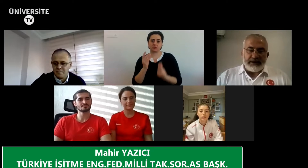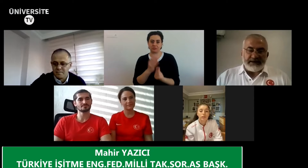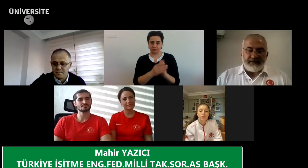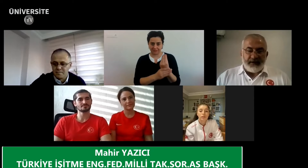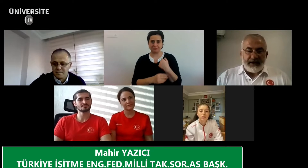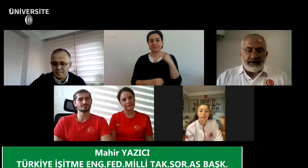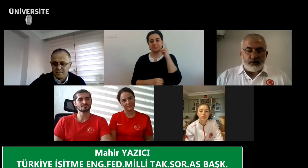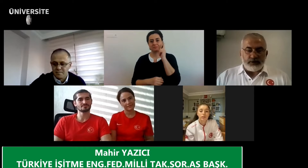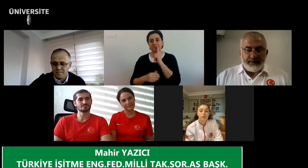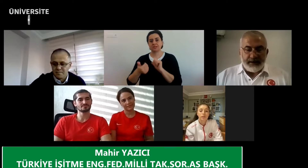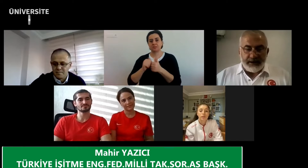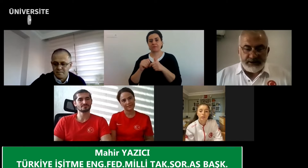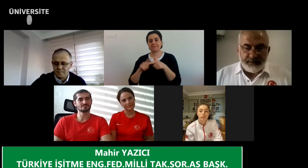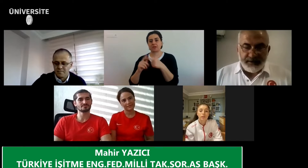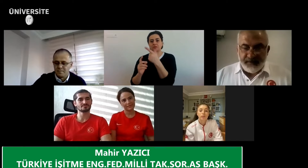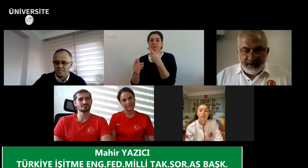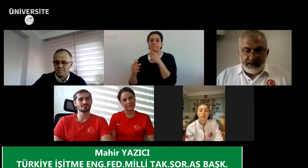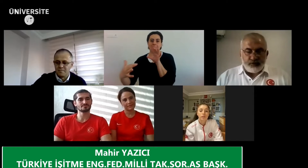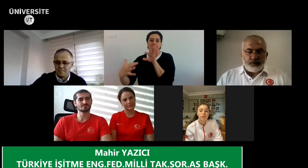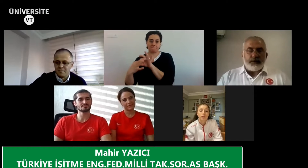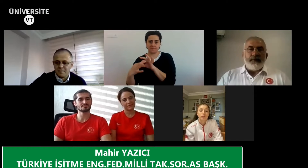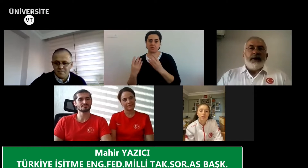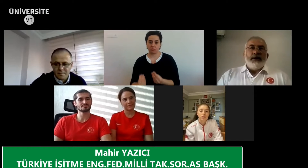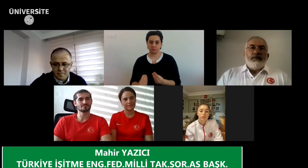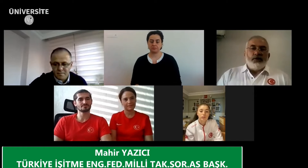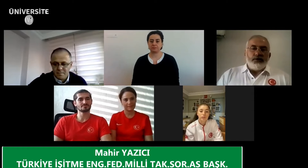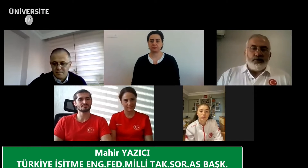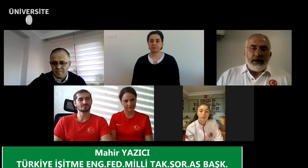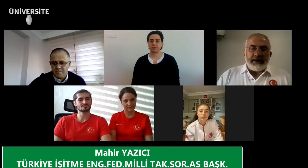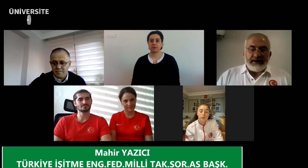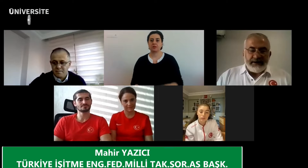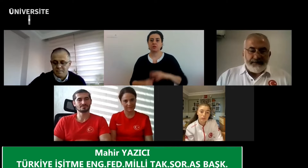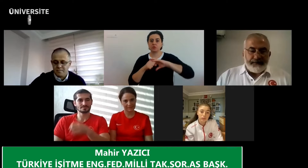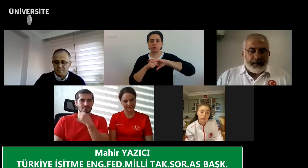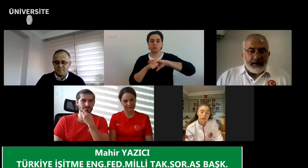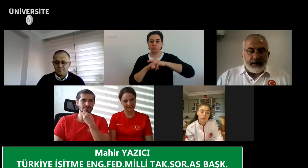Federasyonu bünyesinde faaliyet göstermeye başlayan bir federasyonuz. Bunun